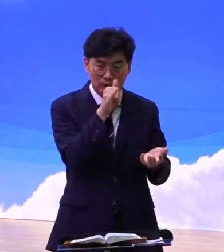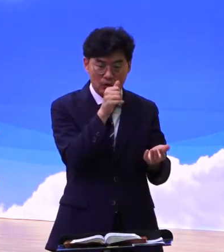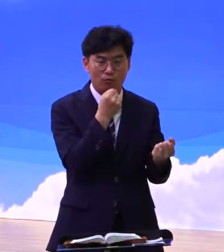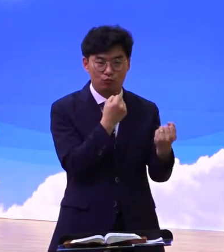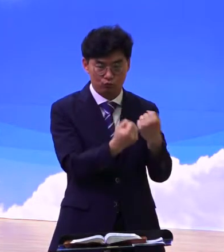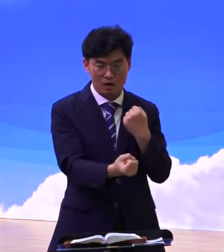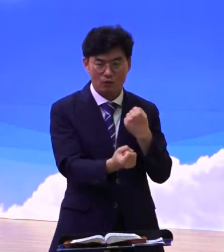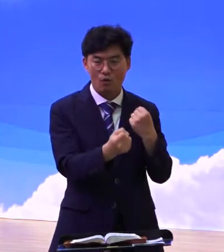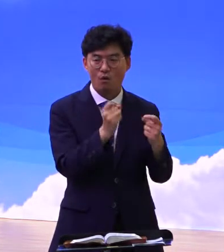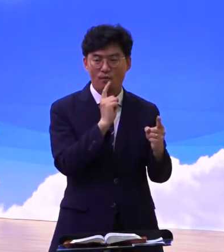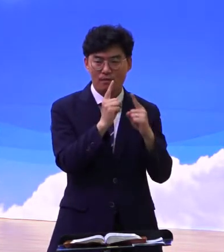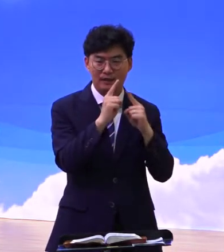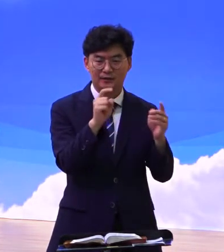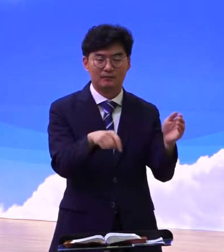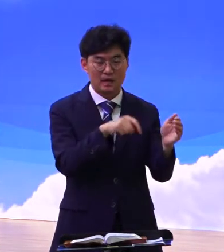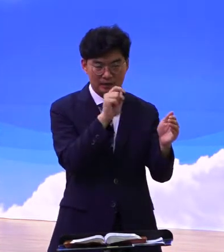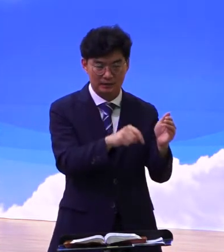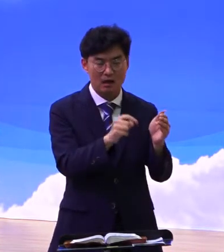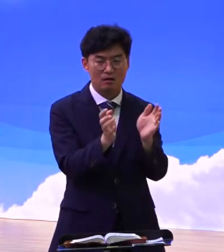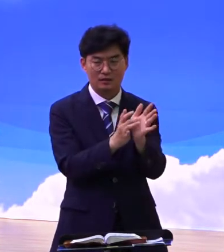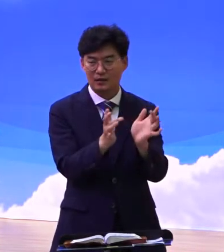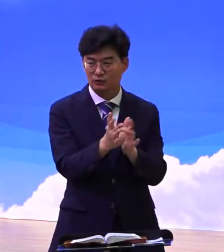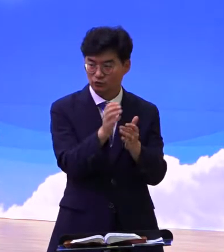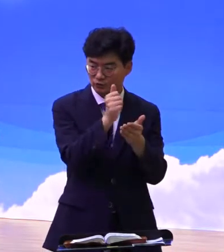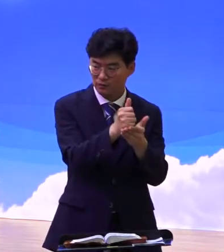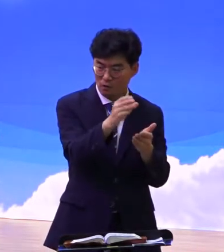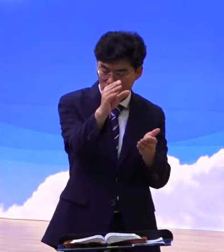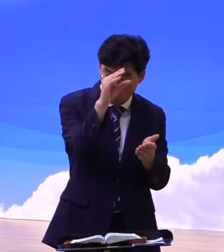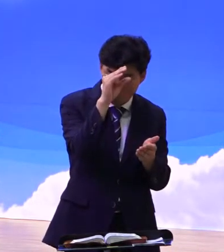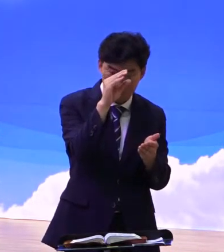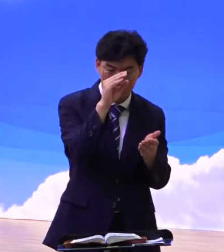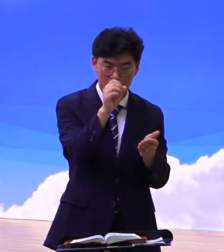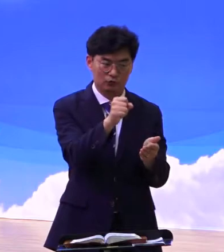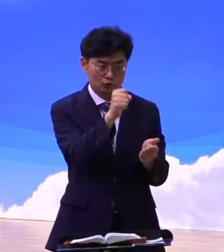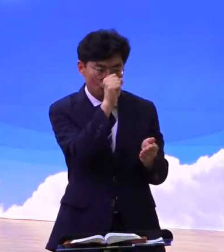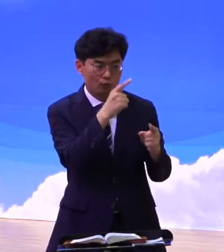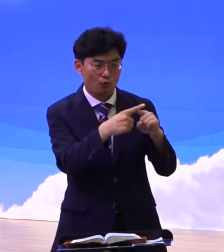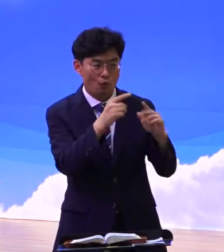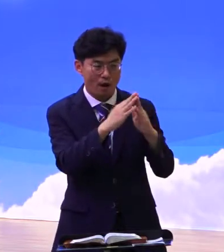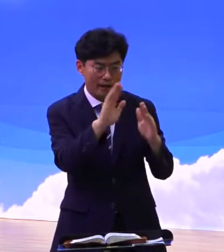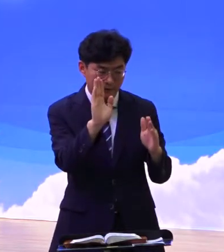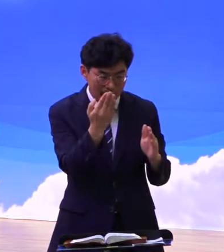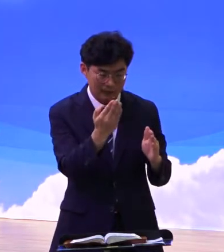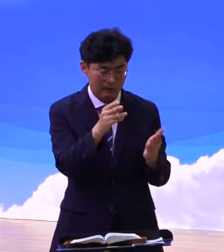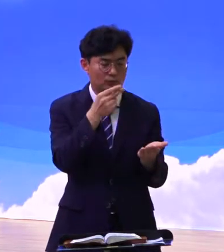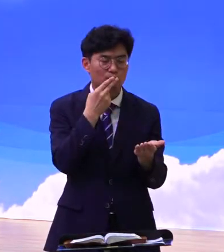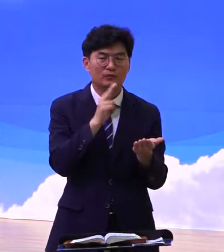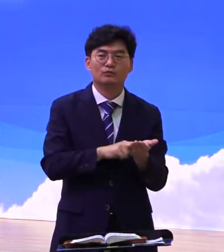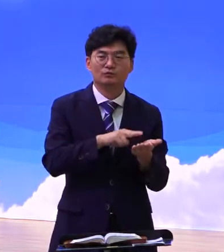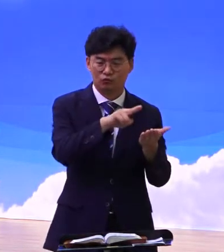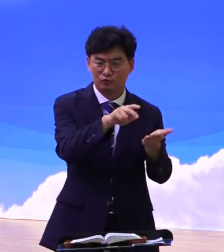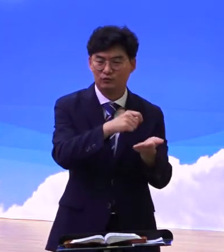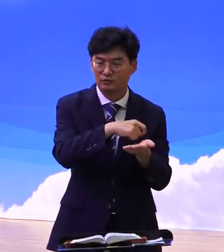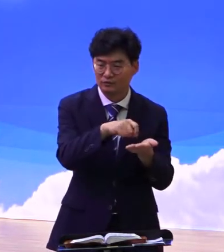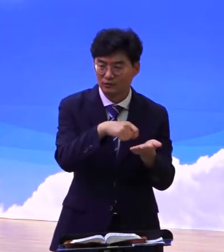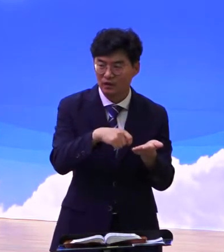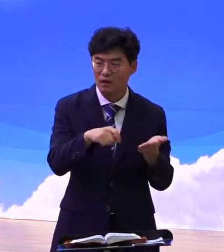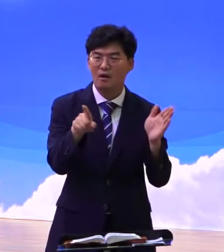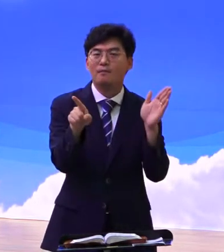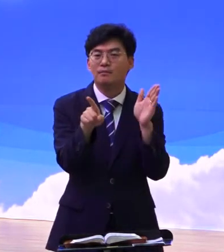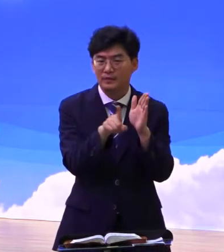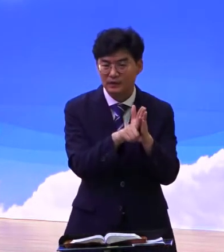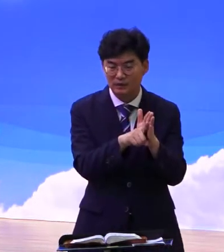속에서도 그들은 말씀을 받아서 예수를 본받는 사람들이 되었습니다. 그리고 그들의 그 이 믿음의 이야기가 멀리